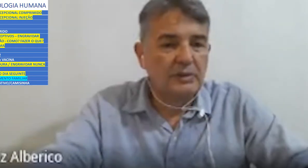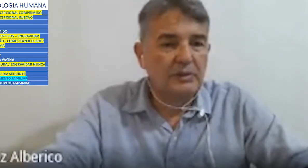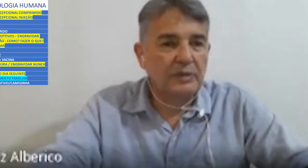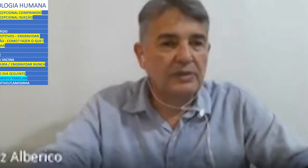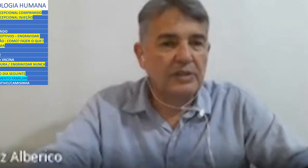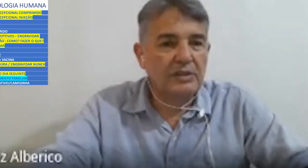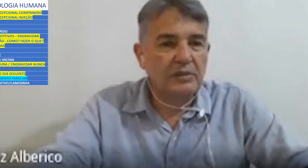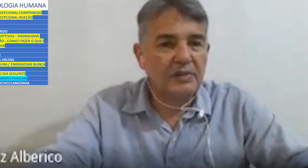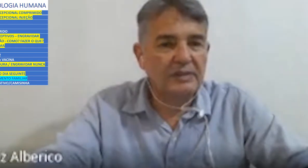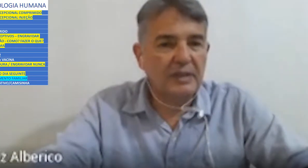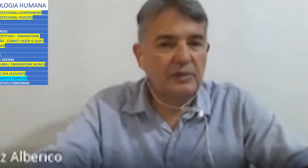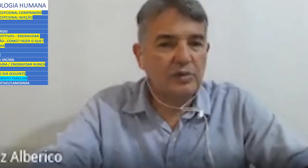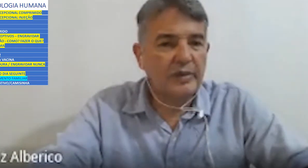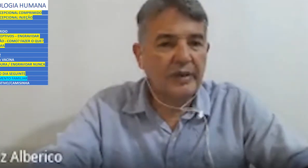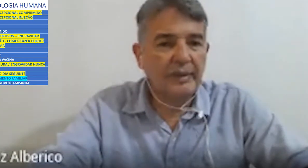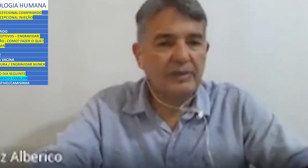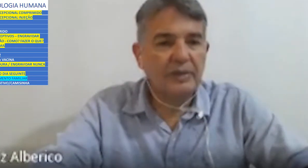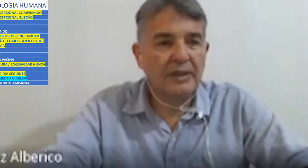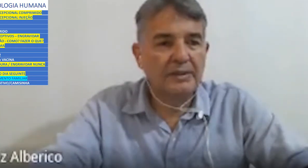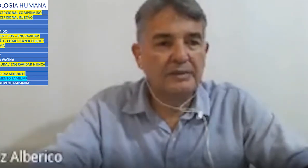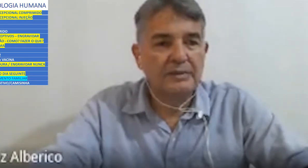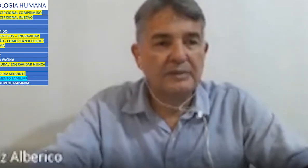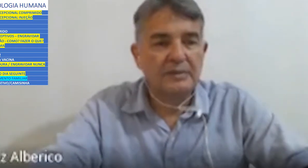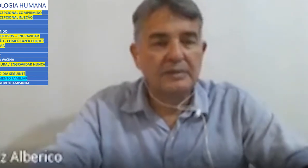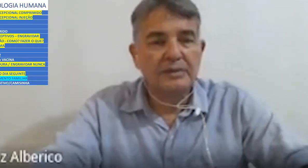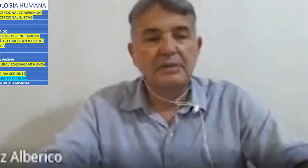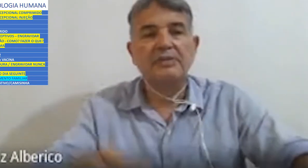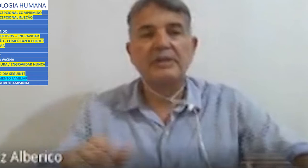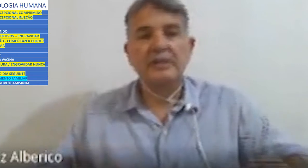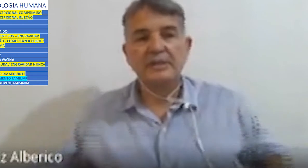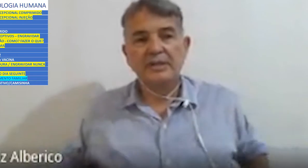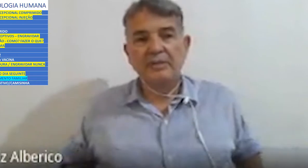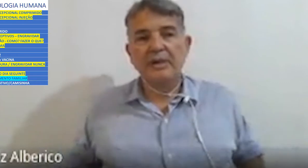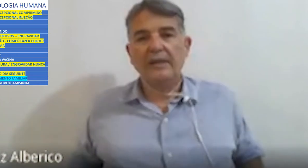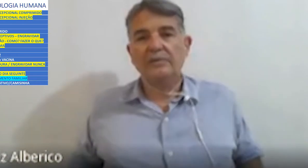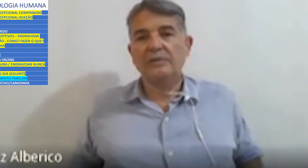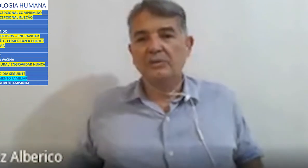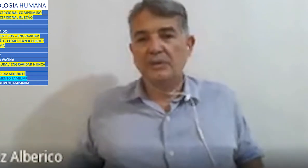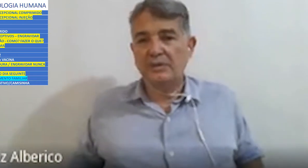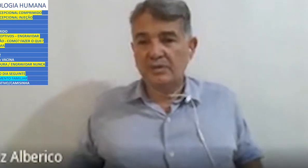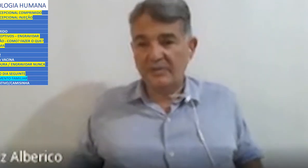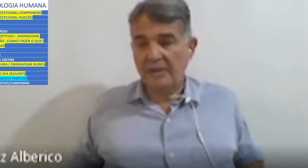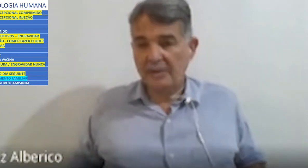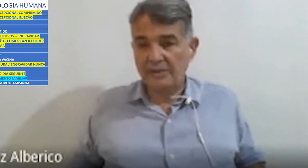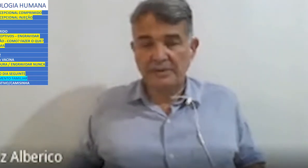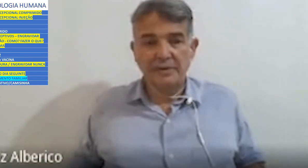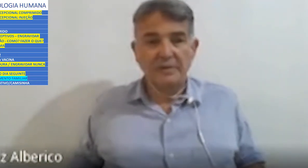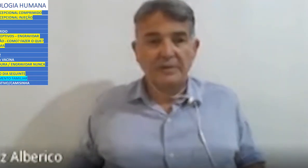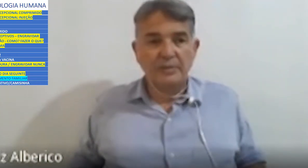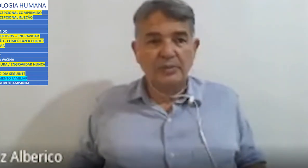A gente já tinha conversado sobre remédio, né? Que vai ter que ser trabalhado numa situação diferente. Porque,